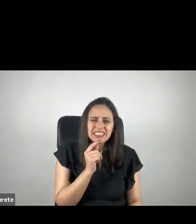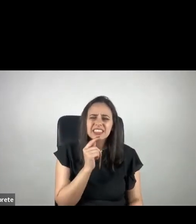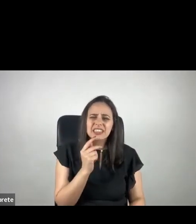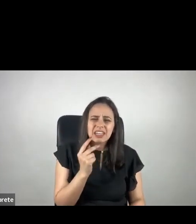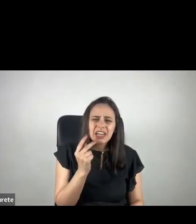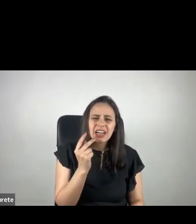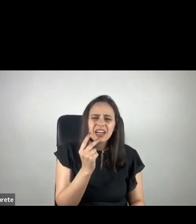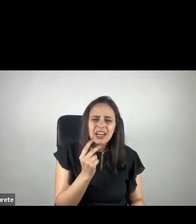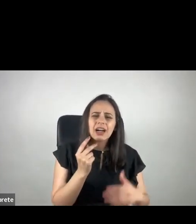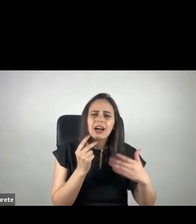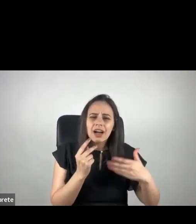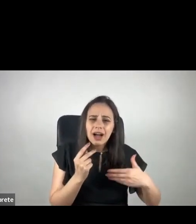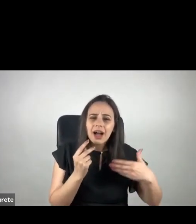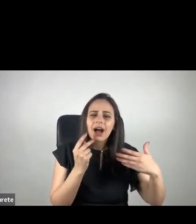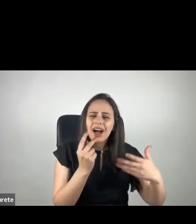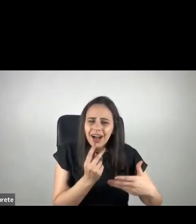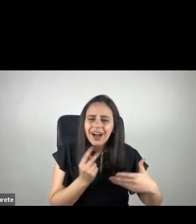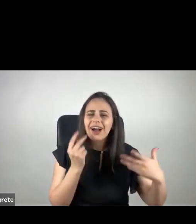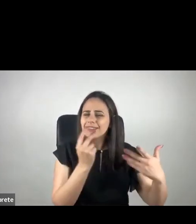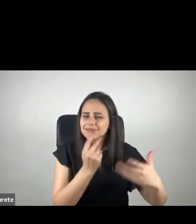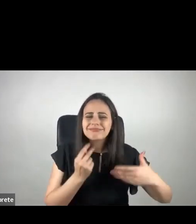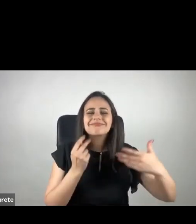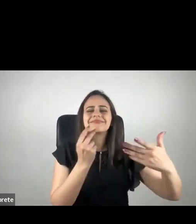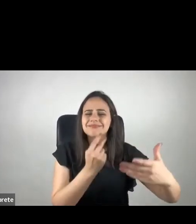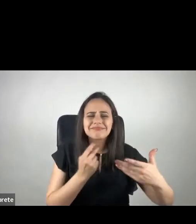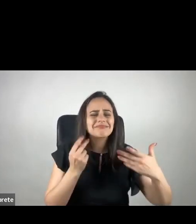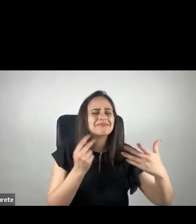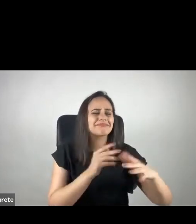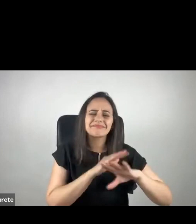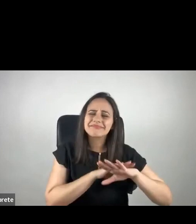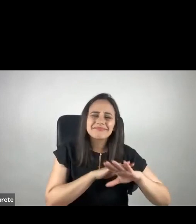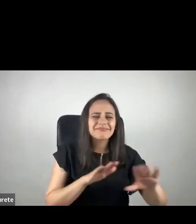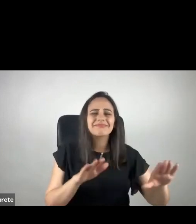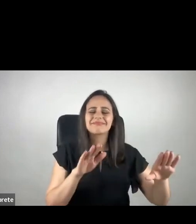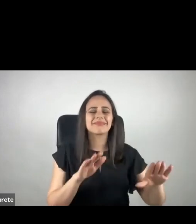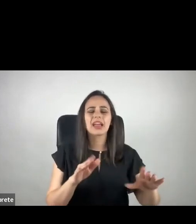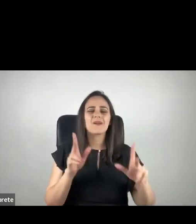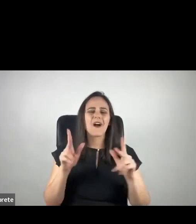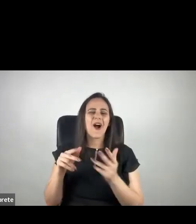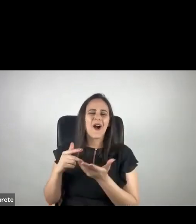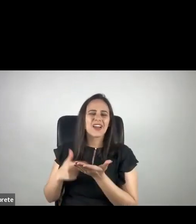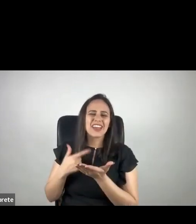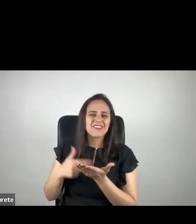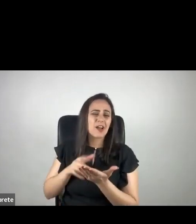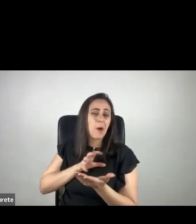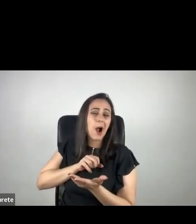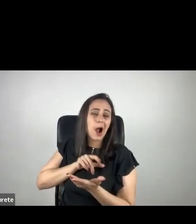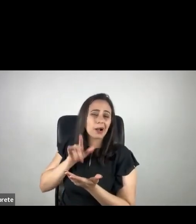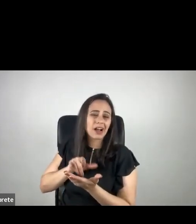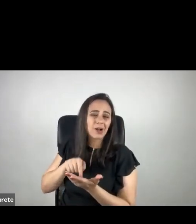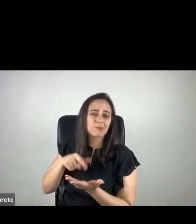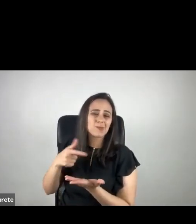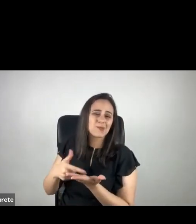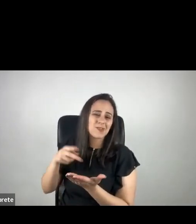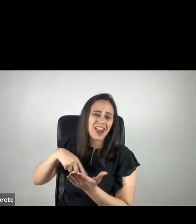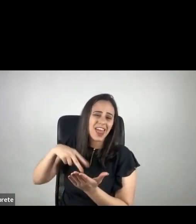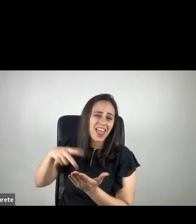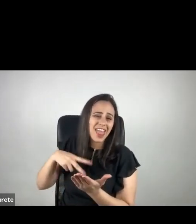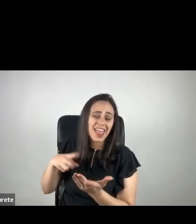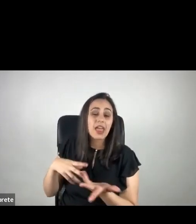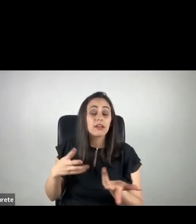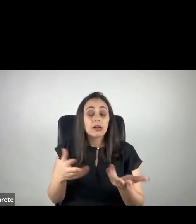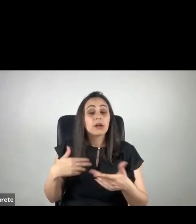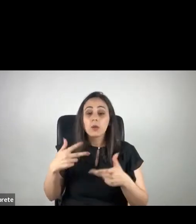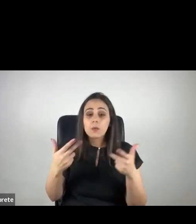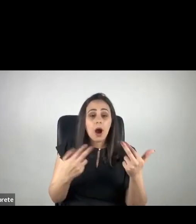primeiros capítulos, aí eu amo ler, então eu não quero nem parar de conversar, quero ficar escutando vocês